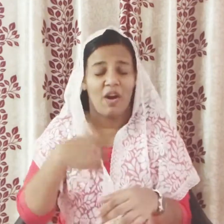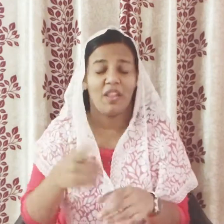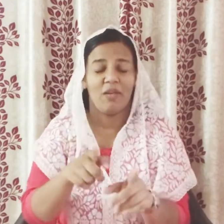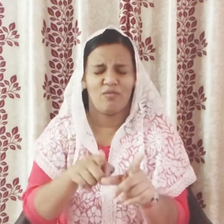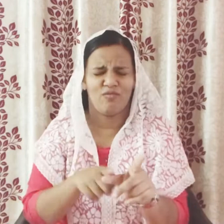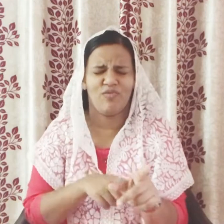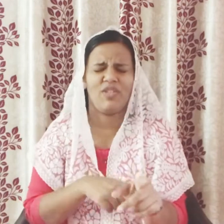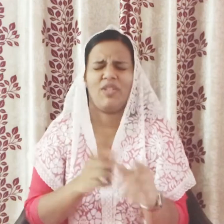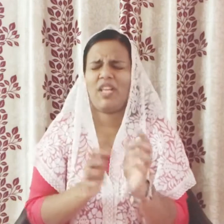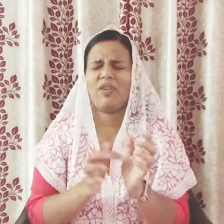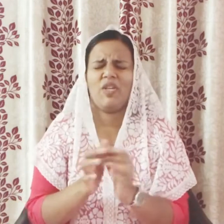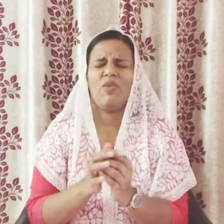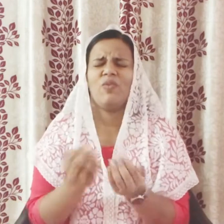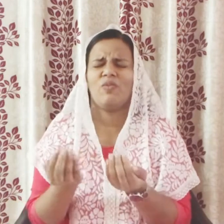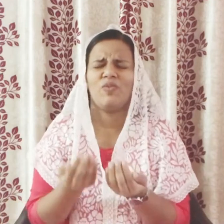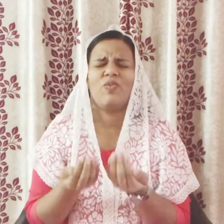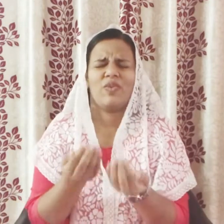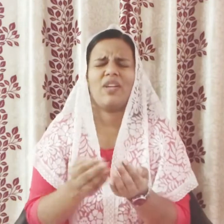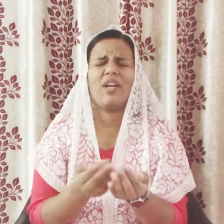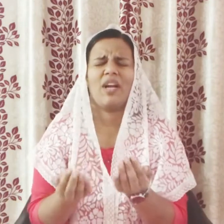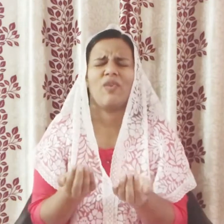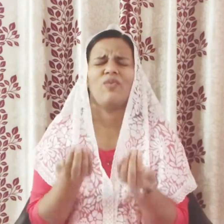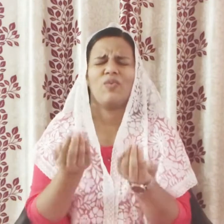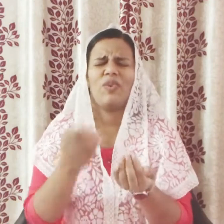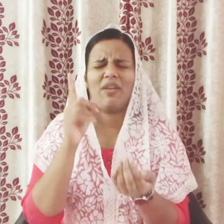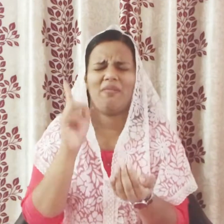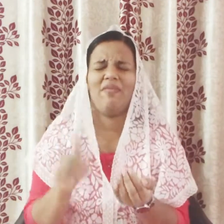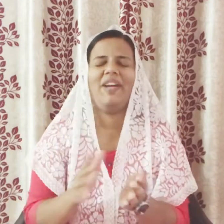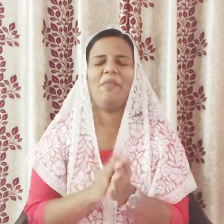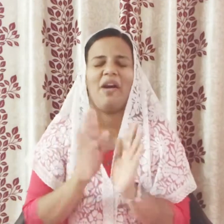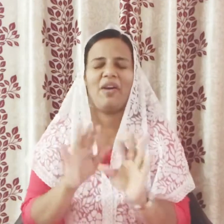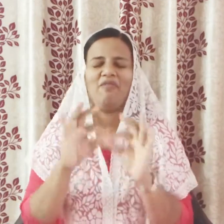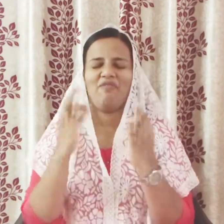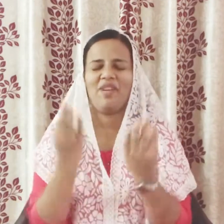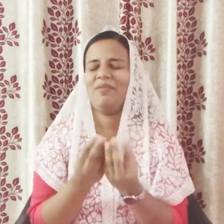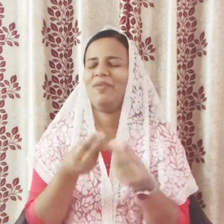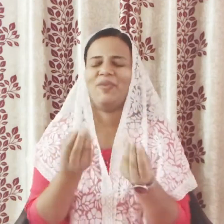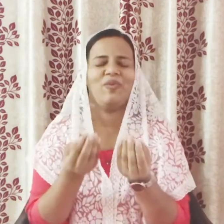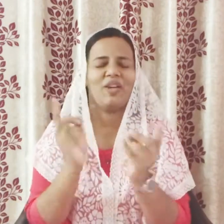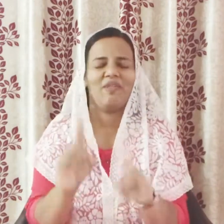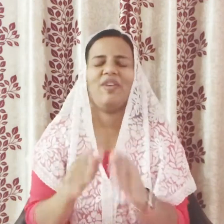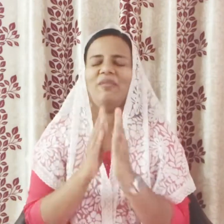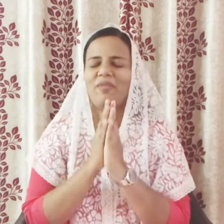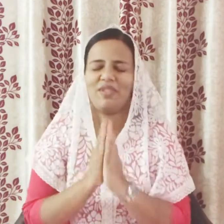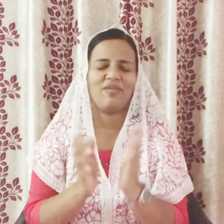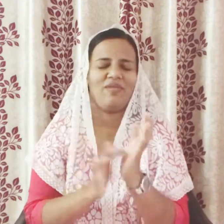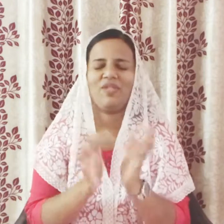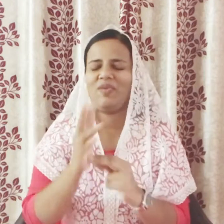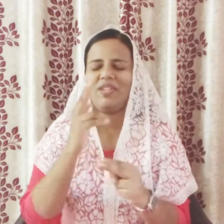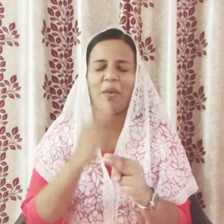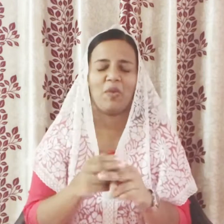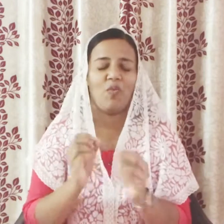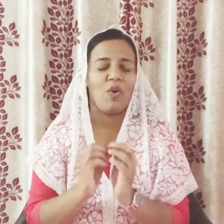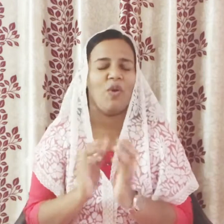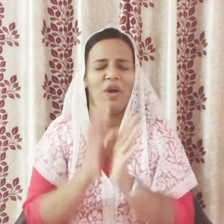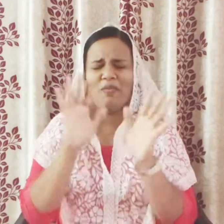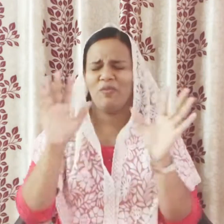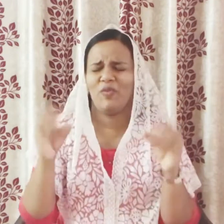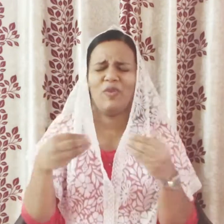ന്യൂ ഇയർ ആകുമ്പോഴത്തേക്കും അവർ കർത്താവെ അവരുടെ കയ്യിൽ കുഞ്ഞുള്ള ആ ഒരു കുടുംബമായി മാറുവാൻ തക്കണം. യേശു ക്രിസ്തുവിൻ്റെ നാമത്തിൽ ഒരു മിറക്കിൾ വർക്കിംഗ്